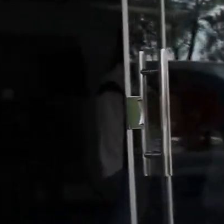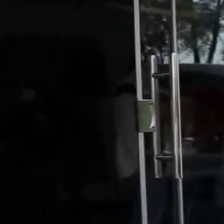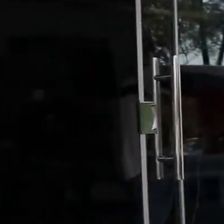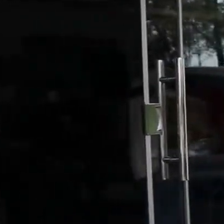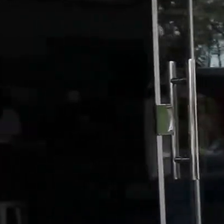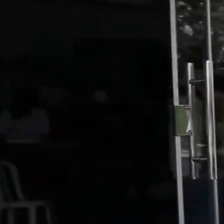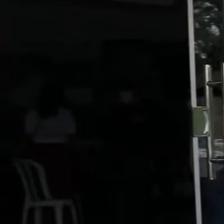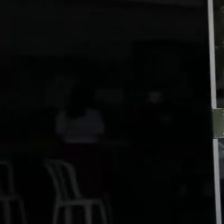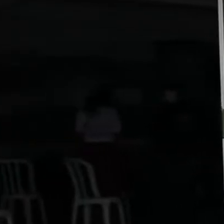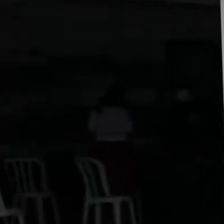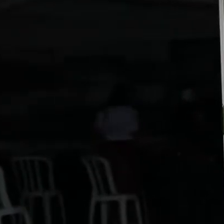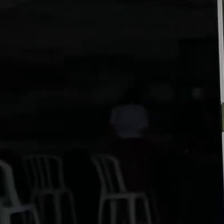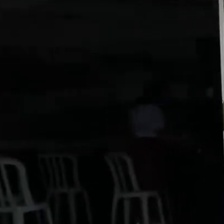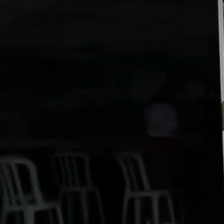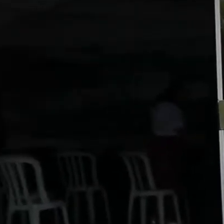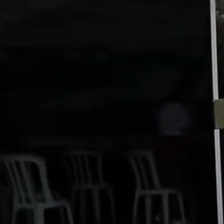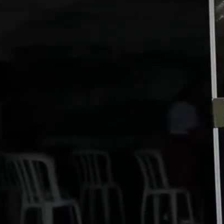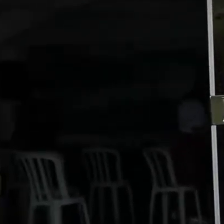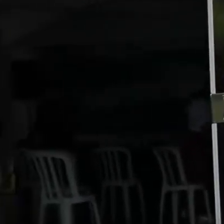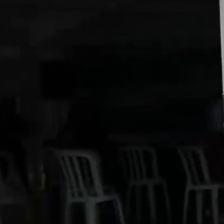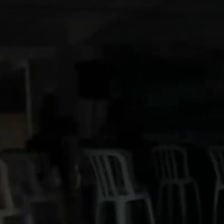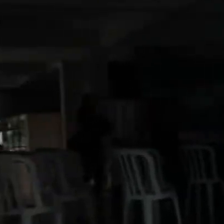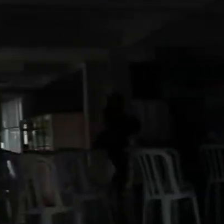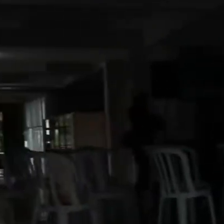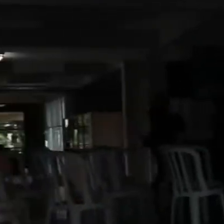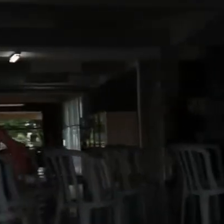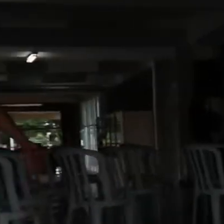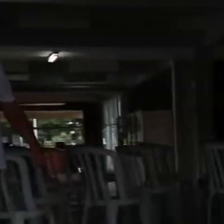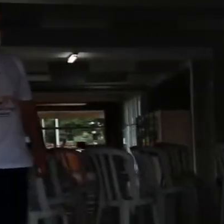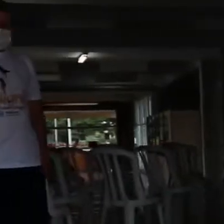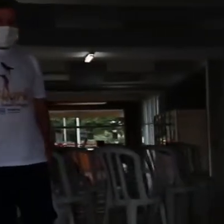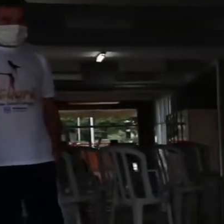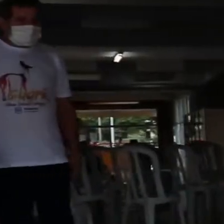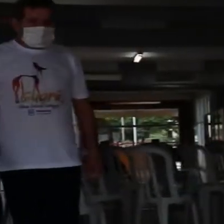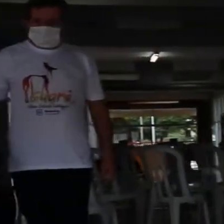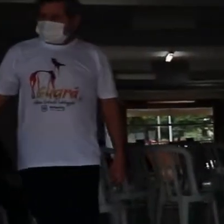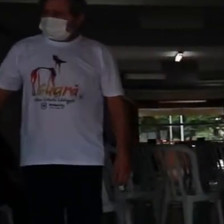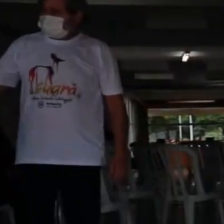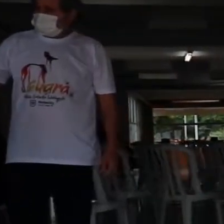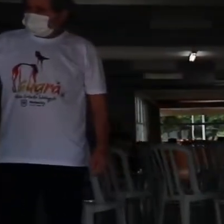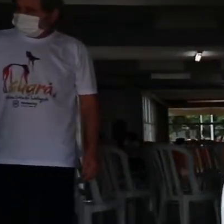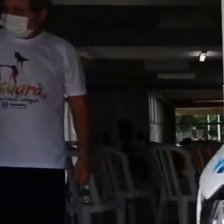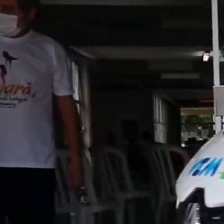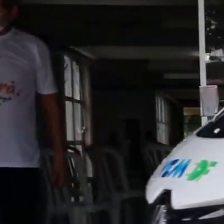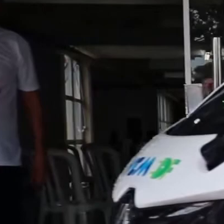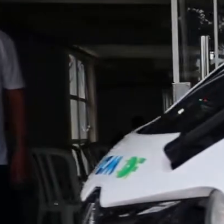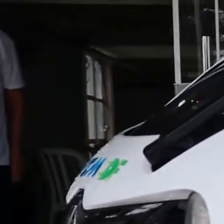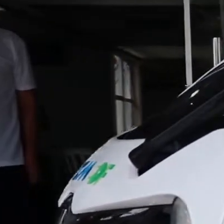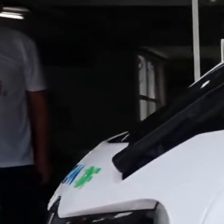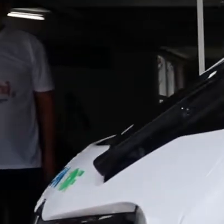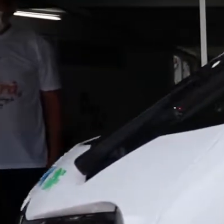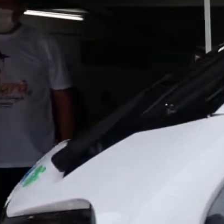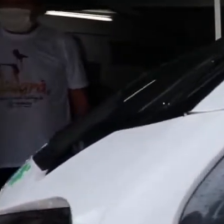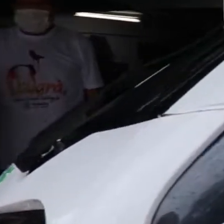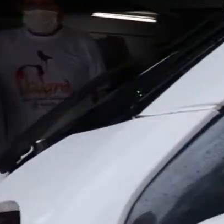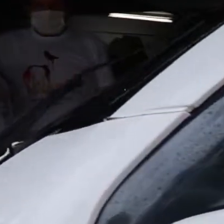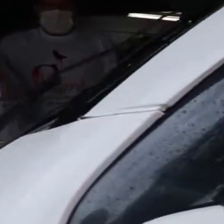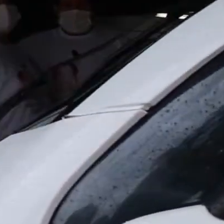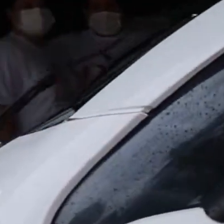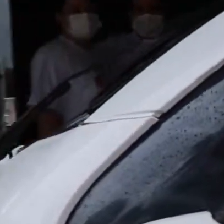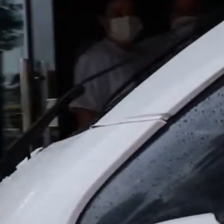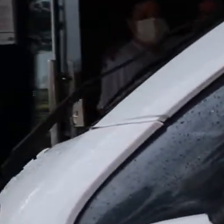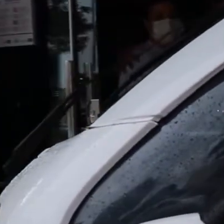a gente a prontamente esteve aqui os carrinhos aí do programa vem DF para toda a sociedade conhecer que